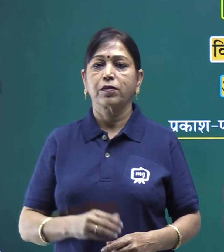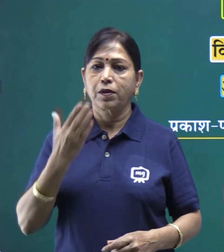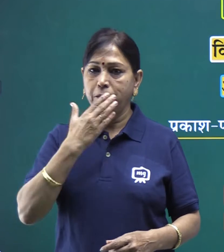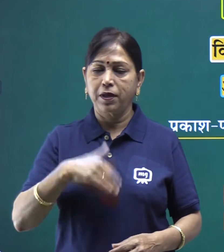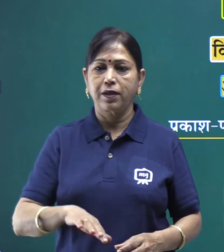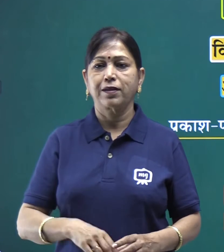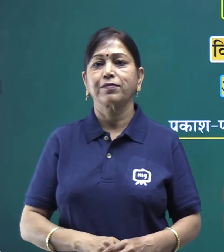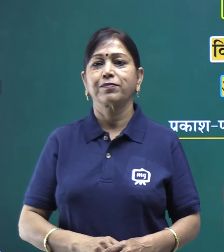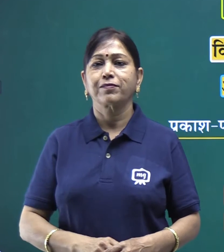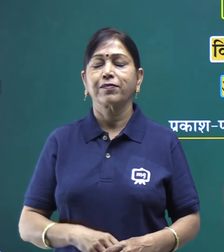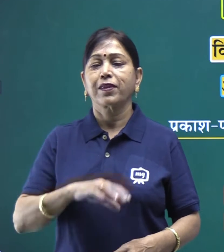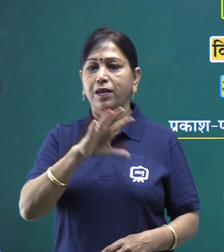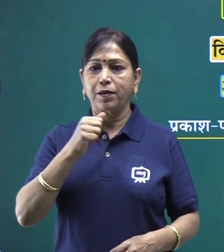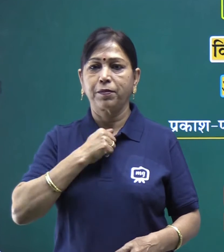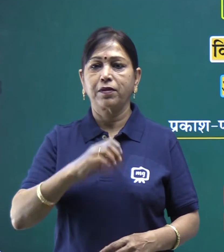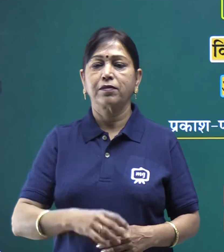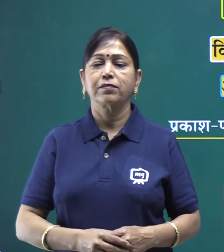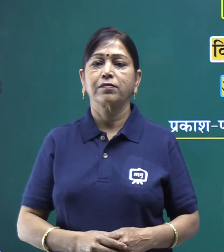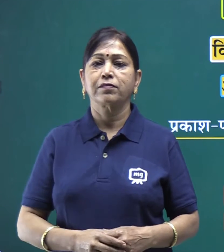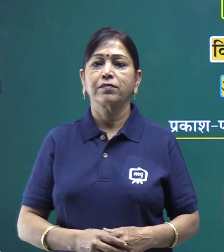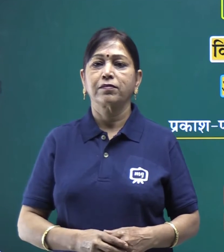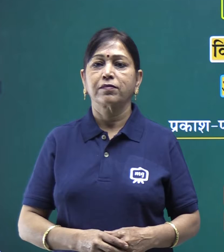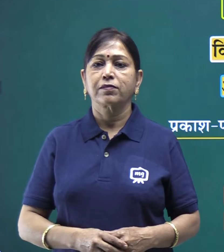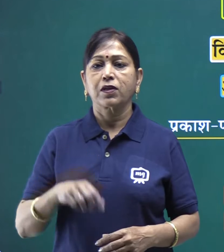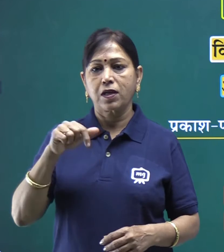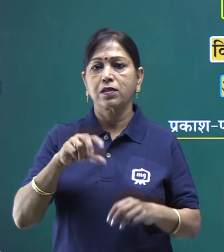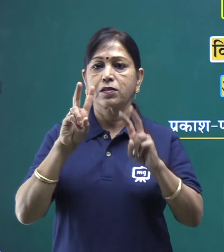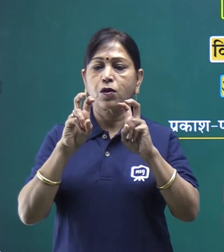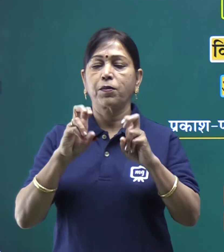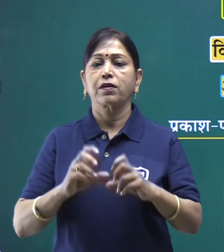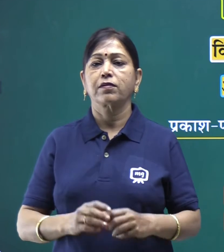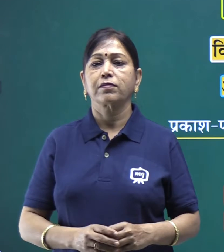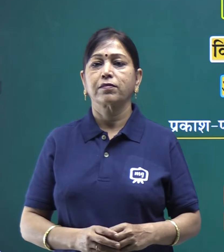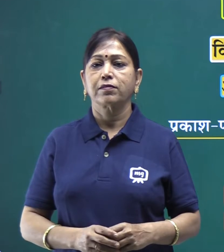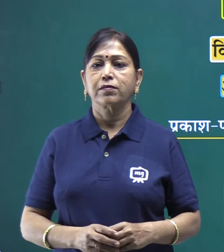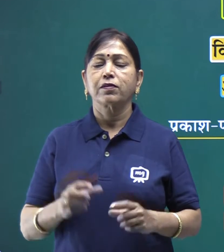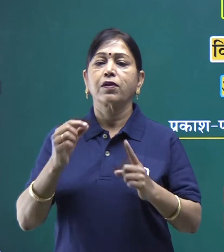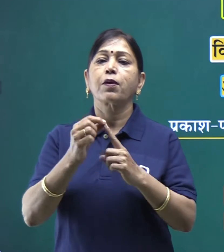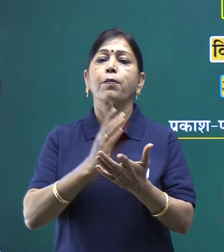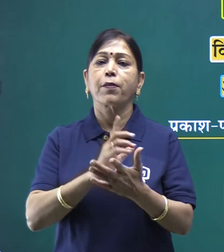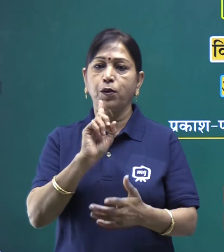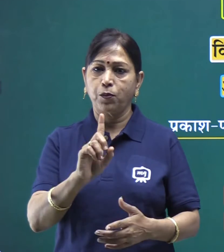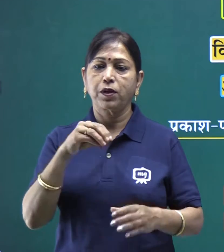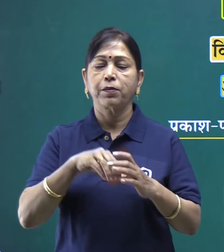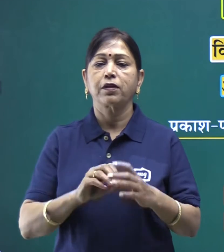पढ़ेंगे। हमने इस अध्याय के भाग 1